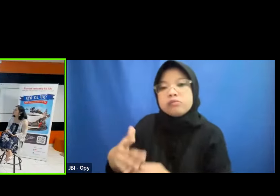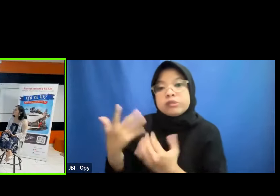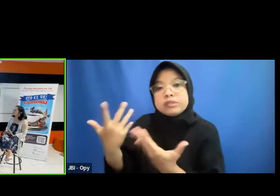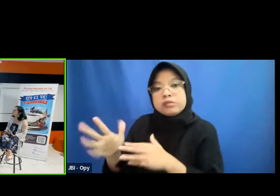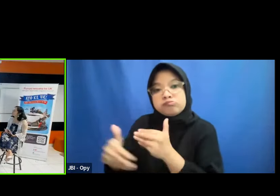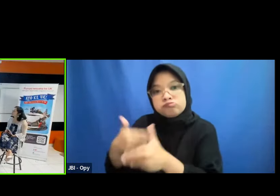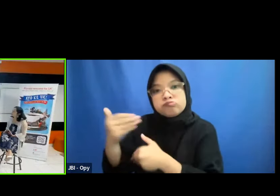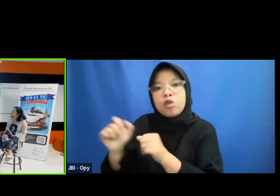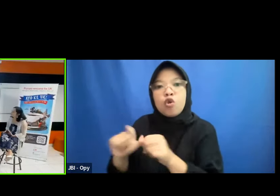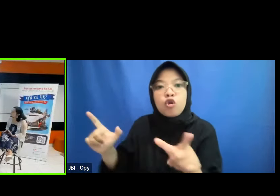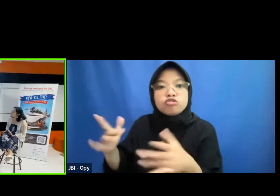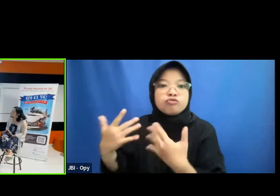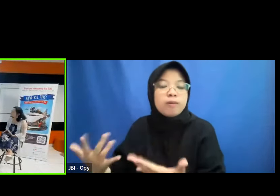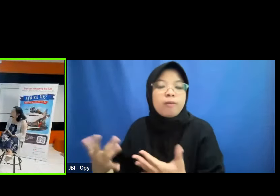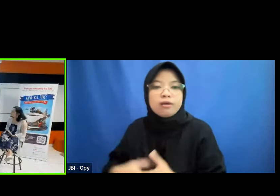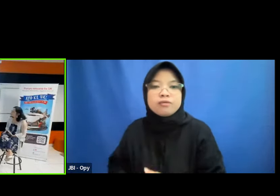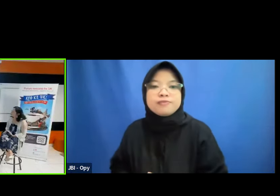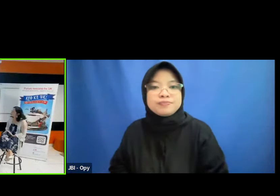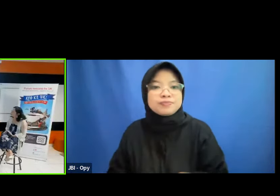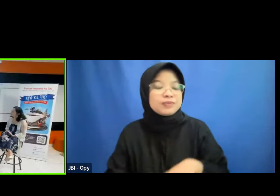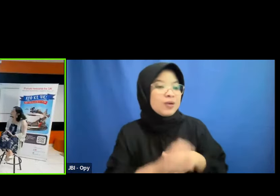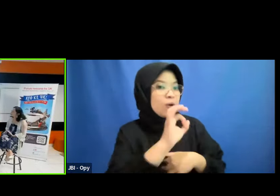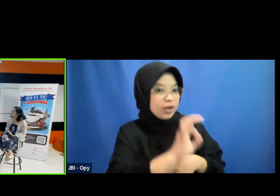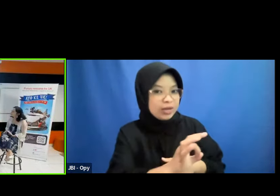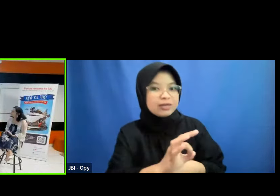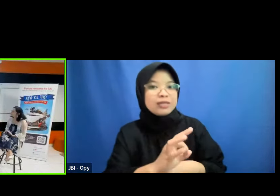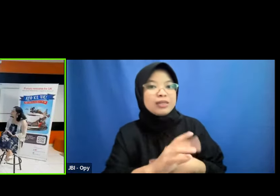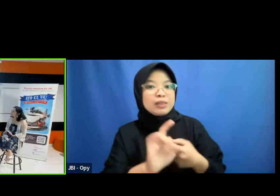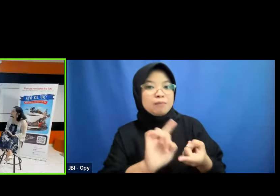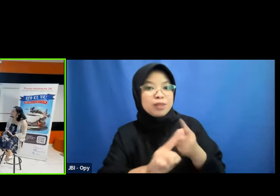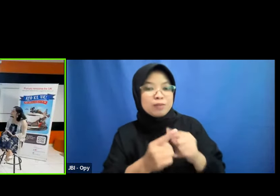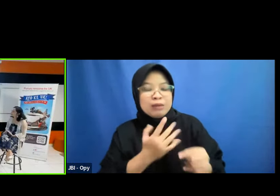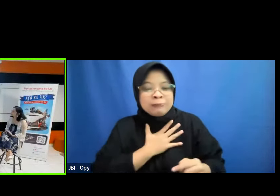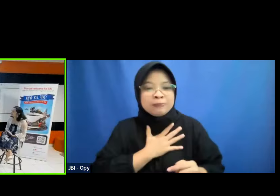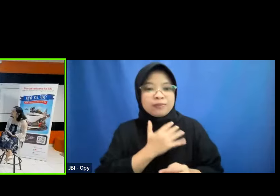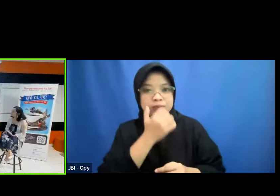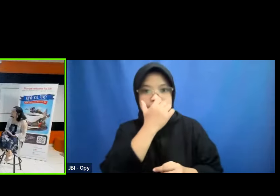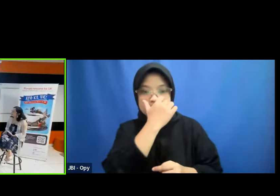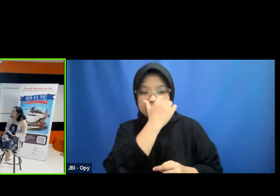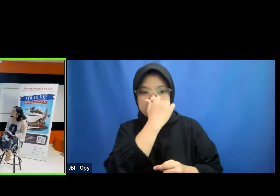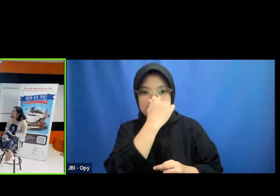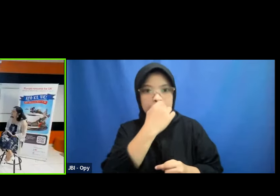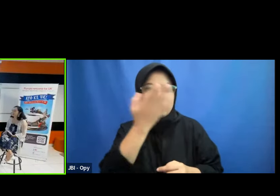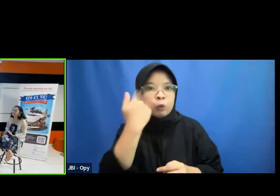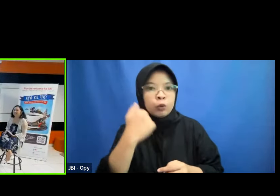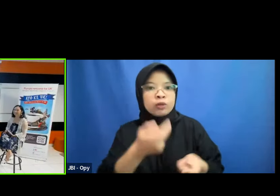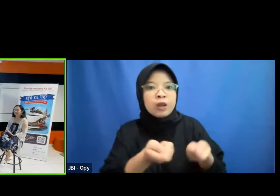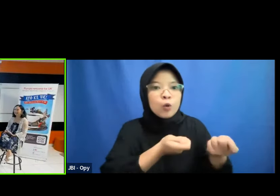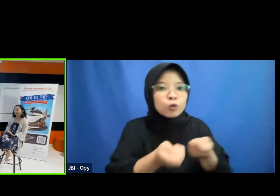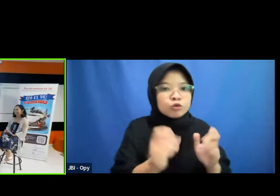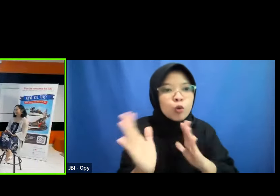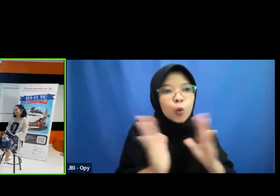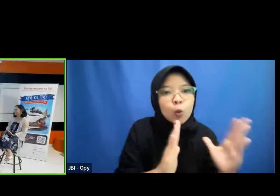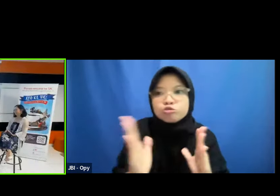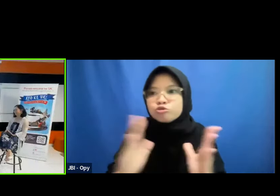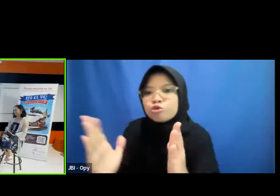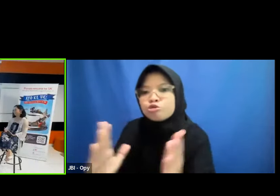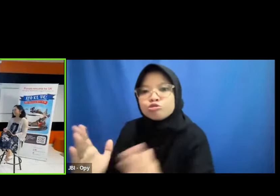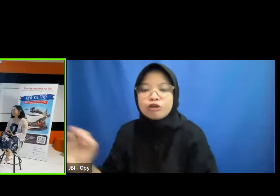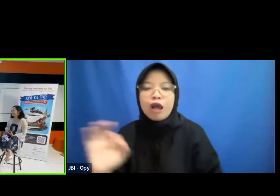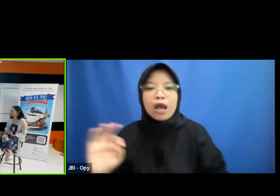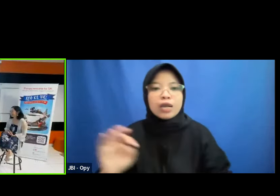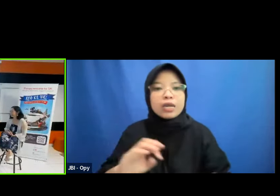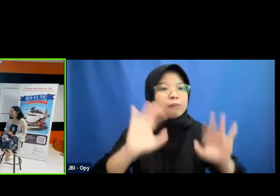sampai l Oke pertama saya iri sama teman-teman ya dulu kita gak diurusin kayak gini